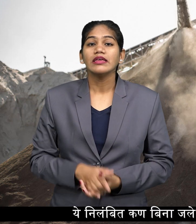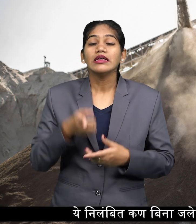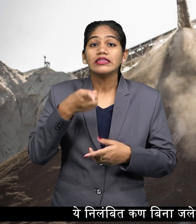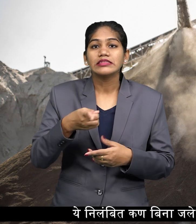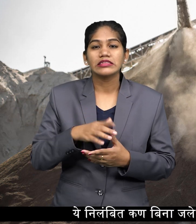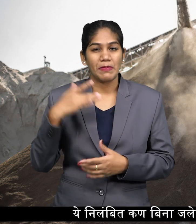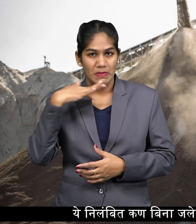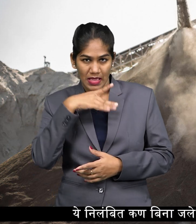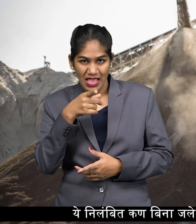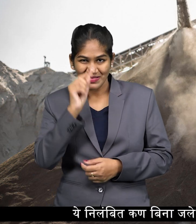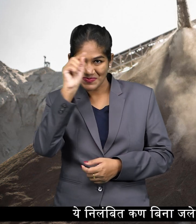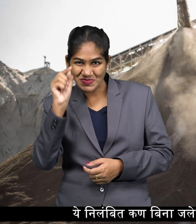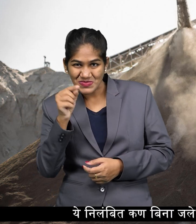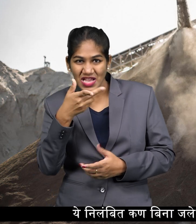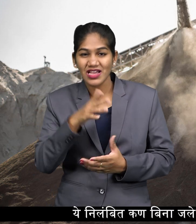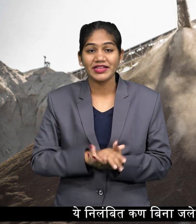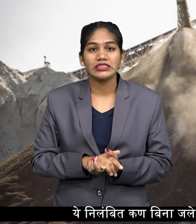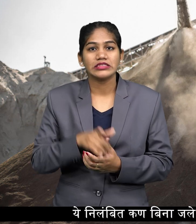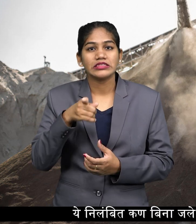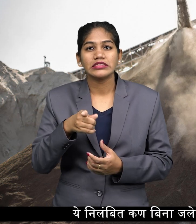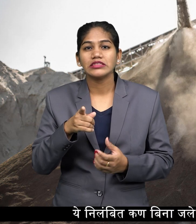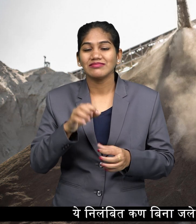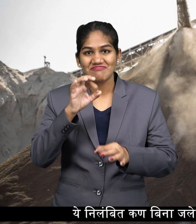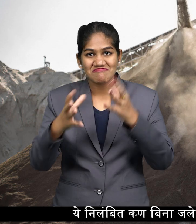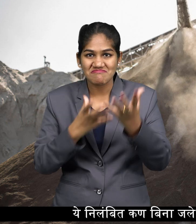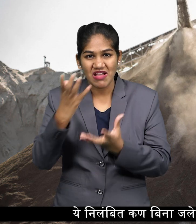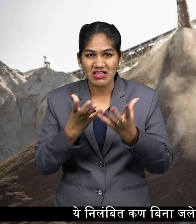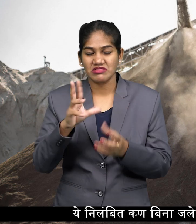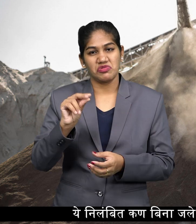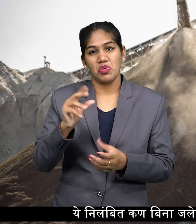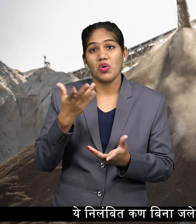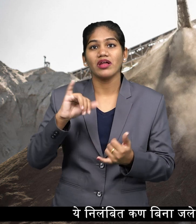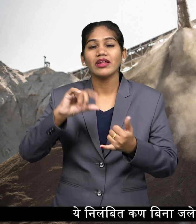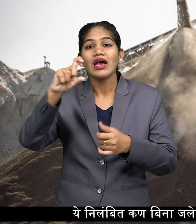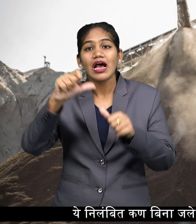ये निलंबित कण बिना जले कार्बन कण या